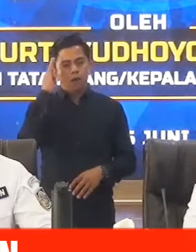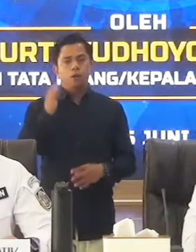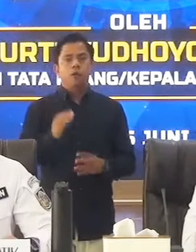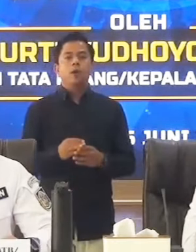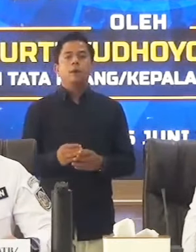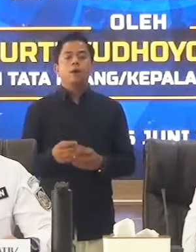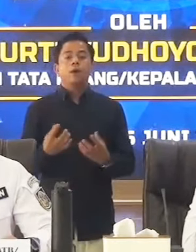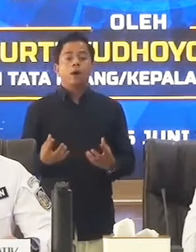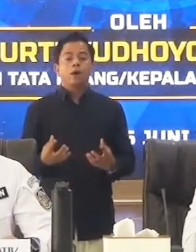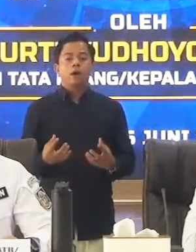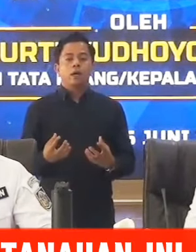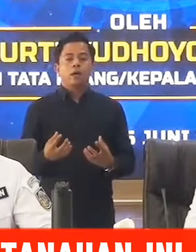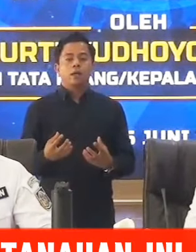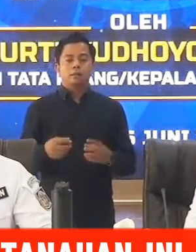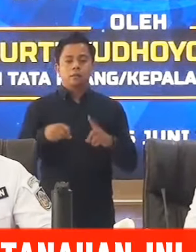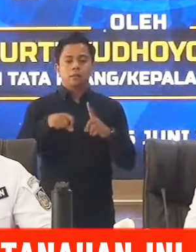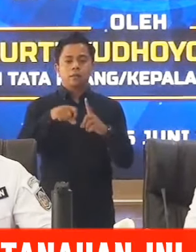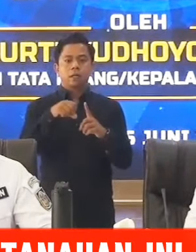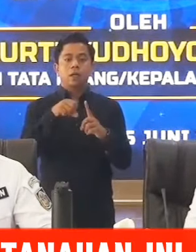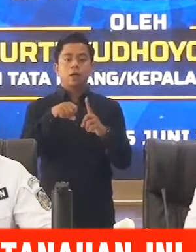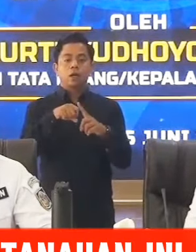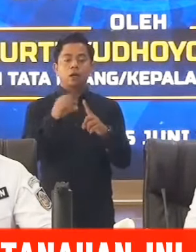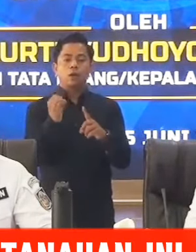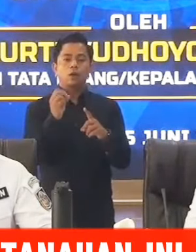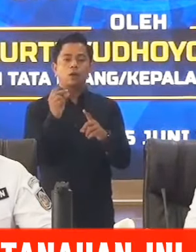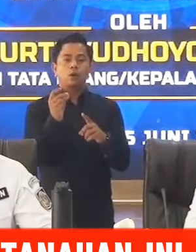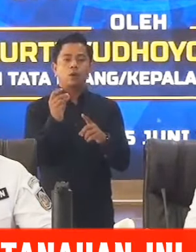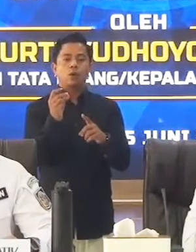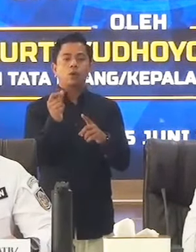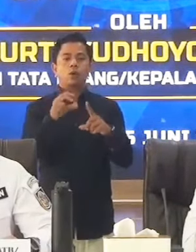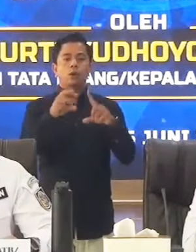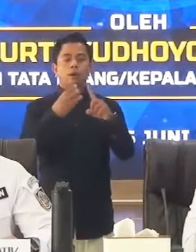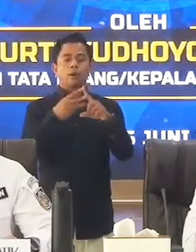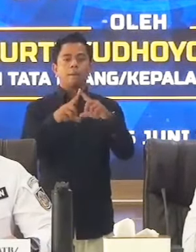pertanahan, khususnya pidana pertanahan ini